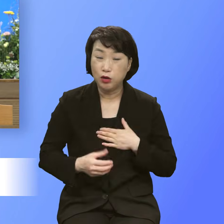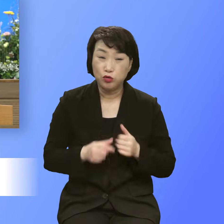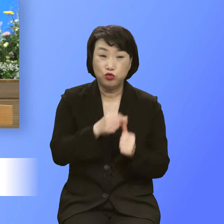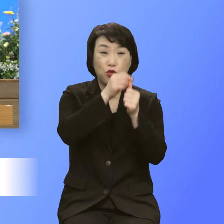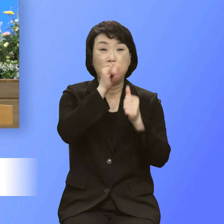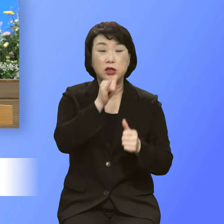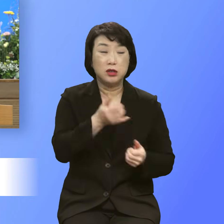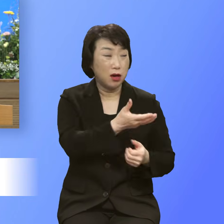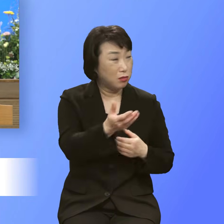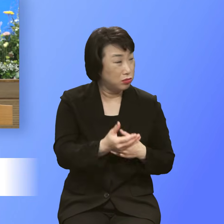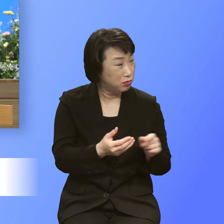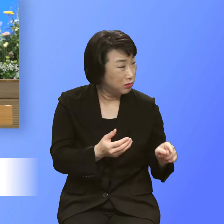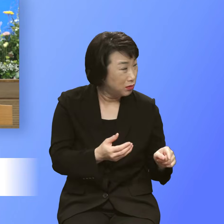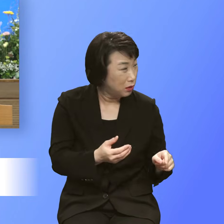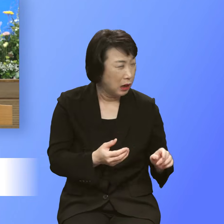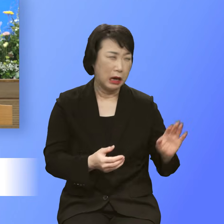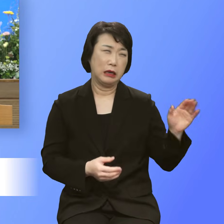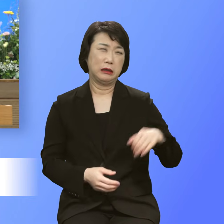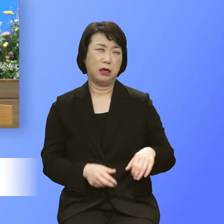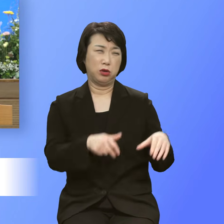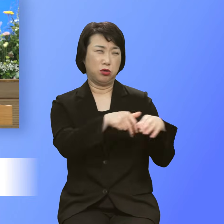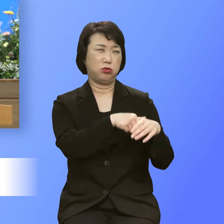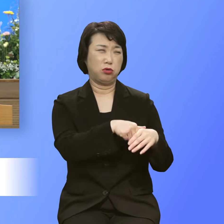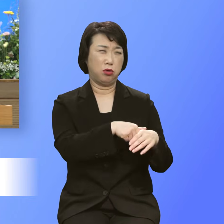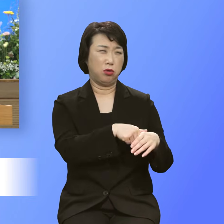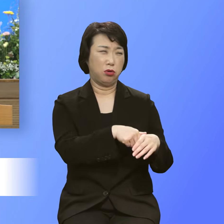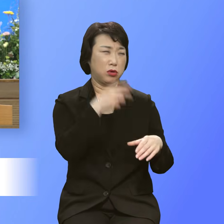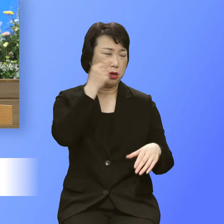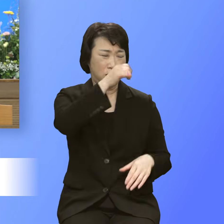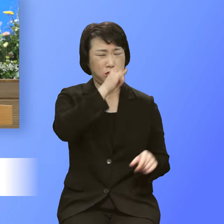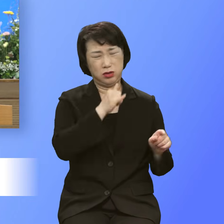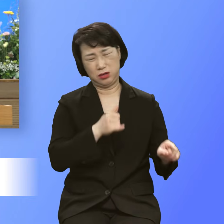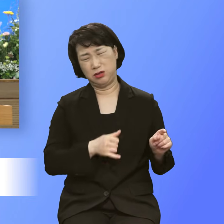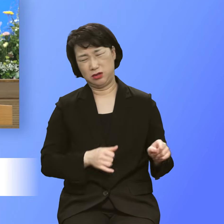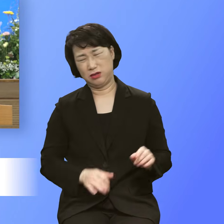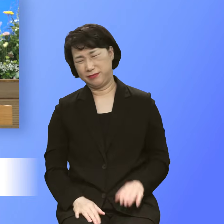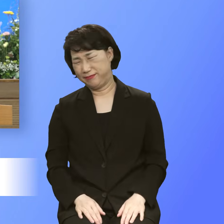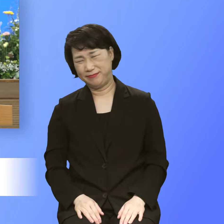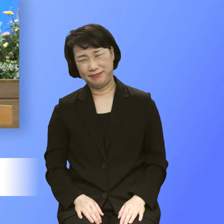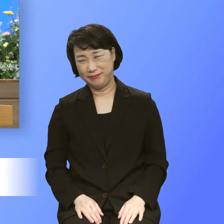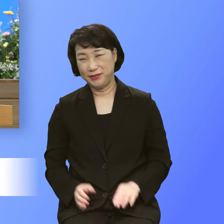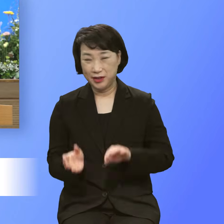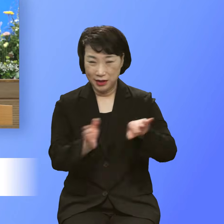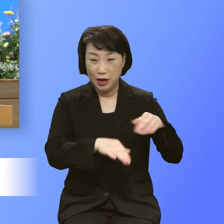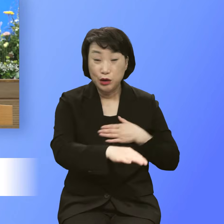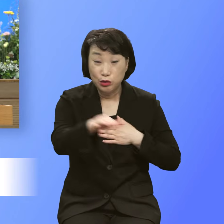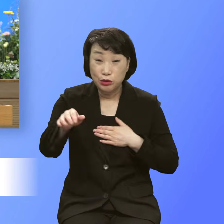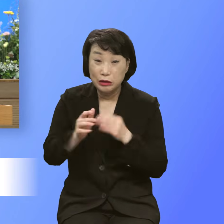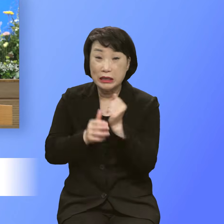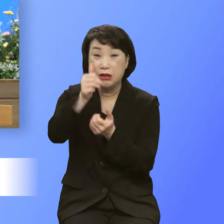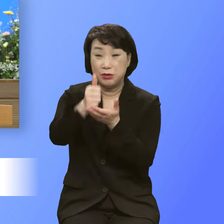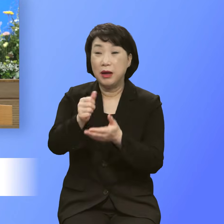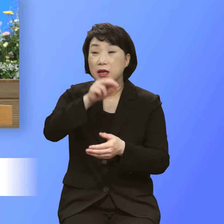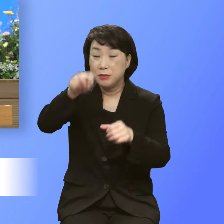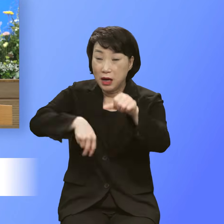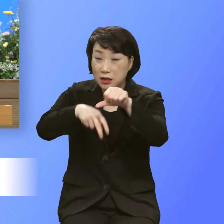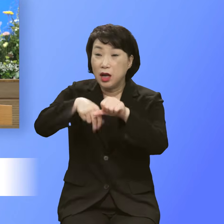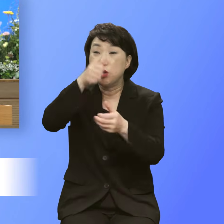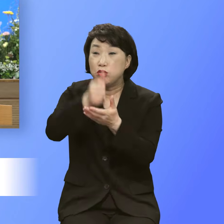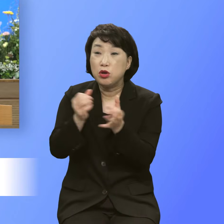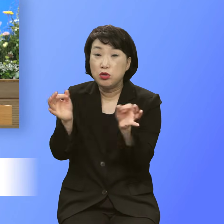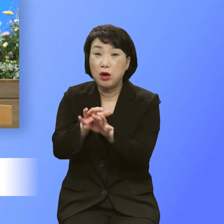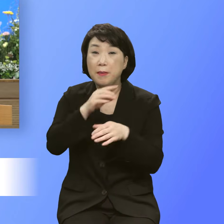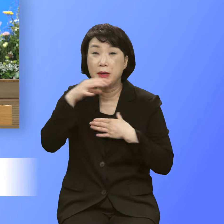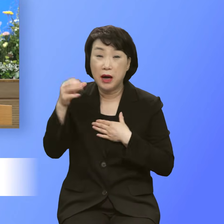있다면 나는 종교적인 의의를 가지고 있는 사람이야. 우리는 예수 그리스도의 십자가의 속죄의